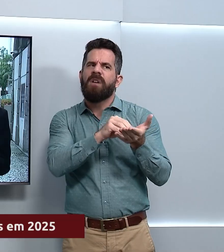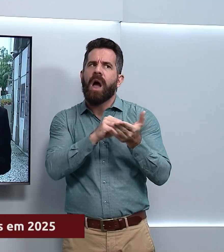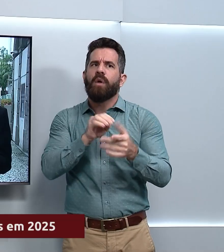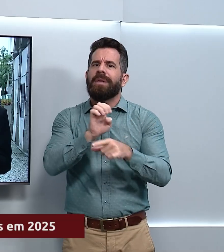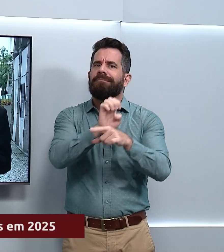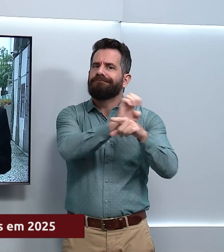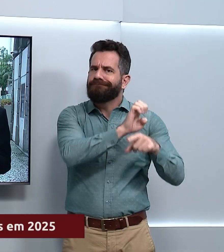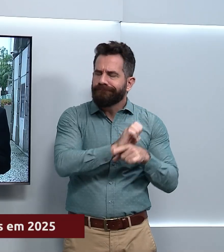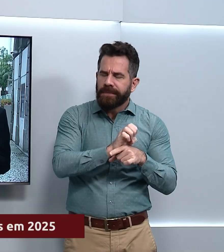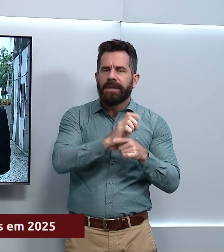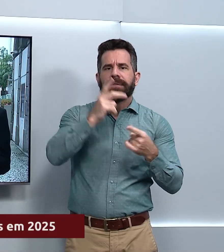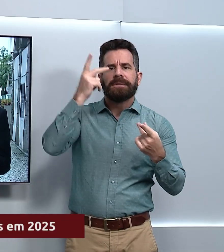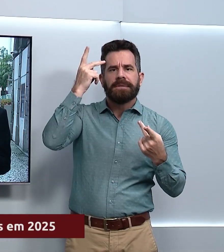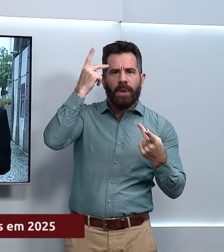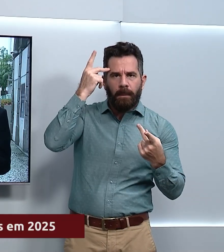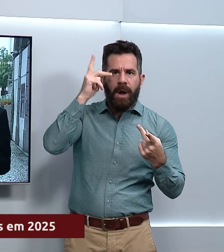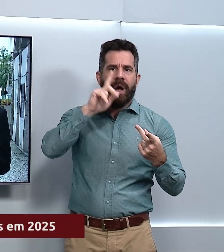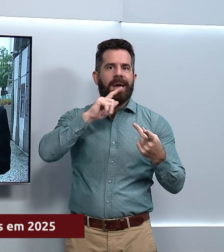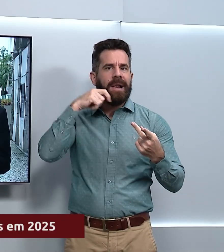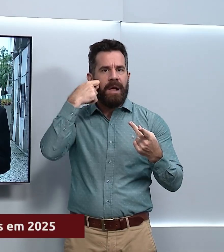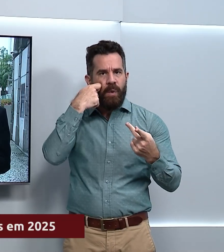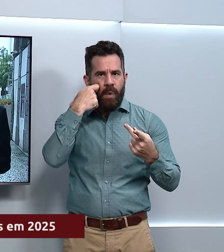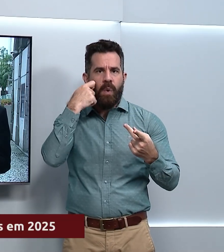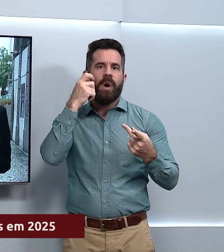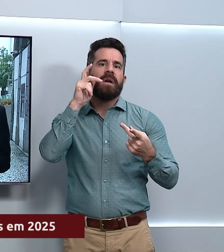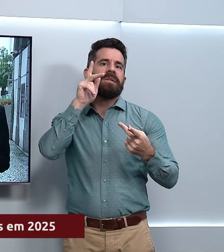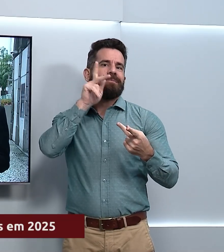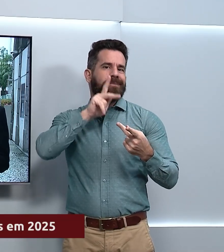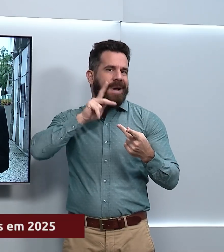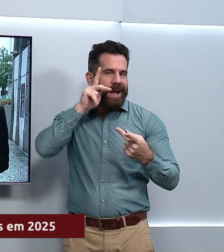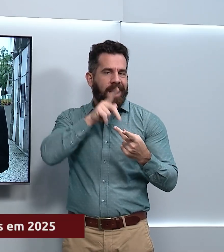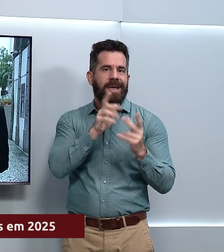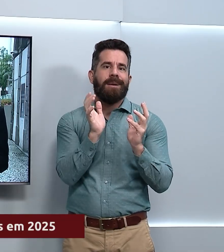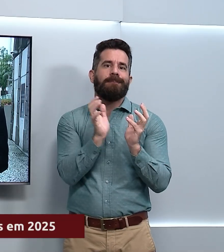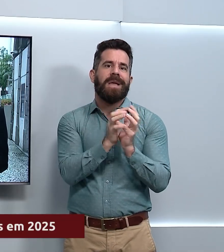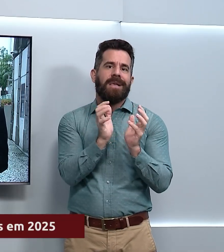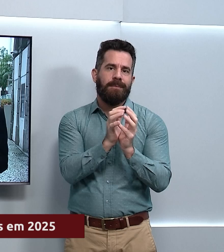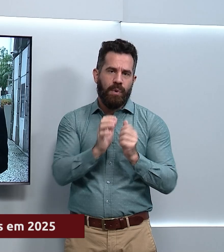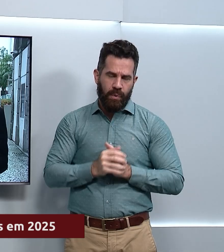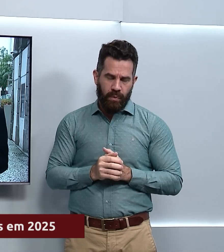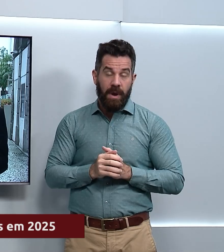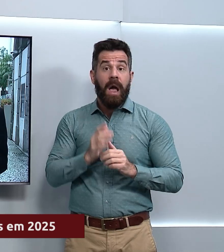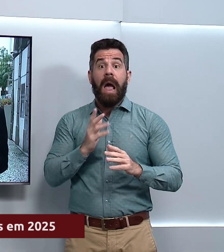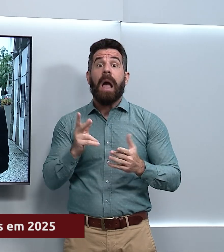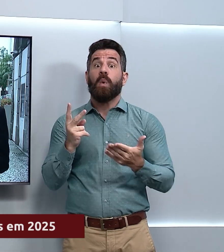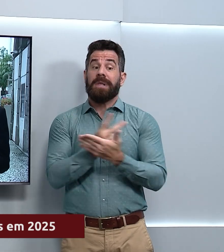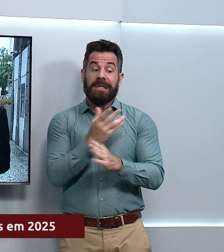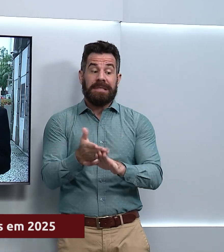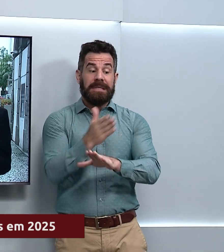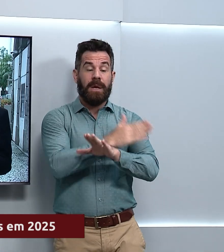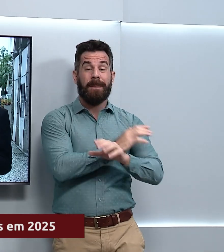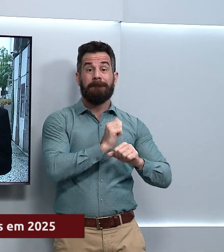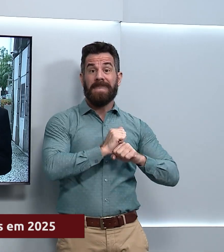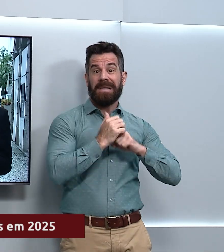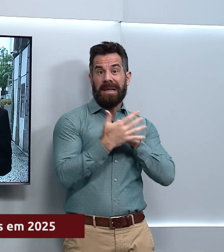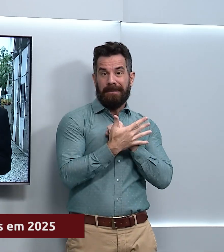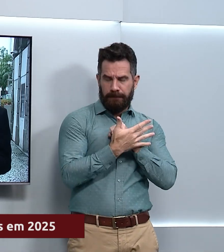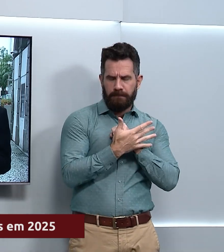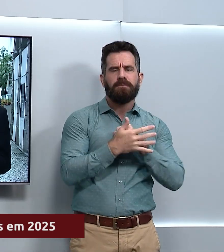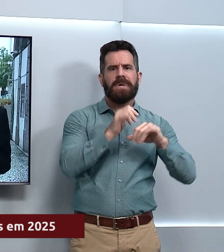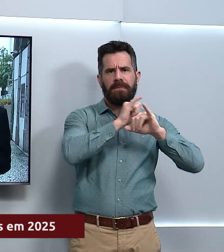Paulo, Alagoas, Paraíba e Pernambuco. Desde a pandemia de Covid-19, o Ministério da Justiça